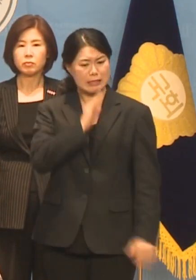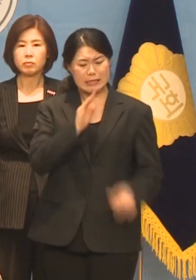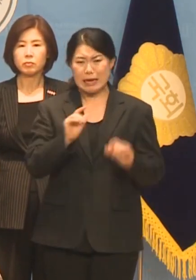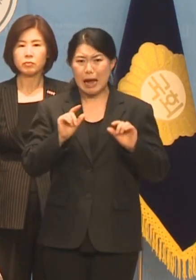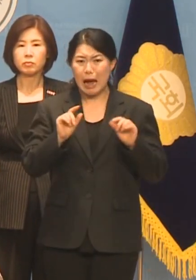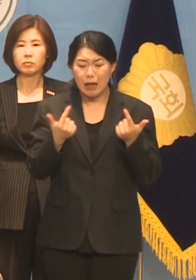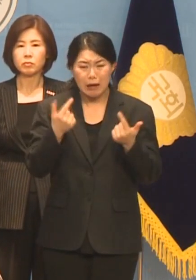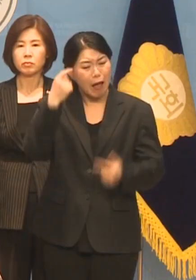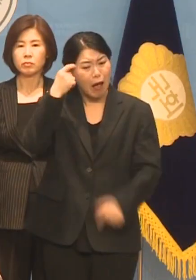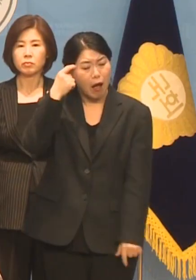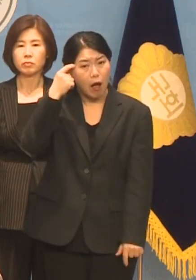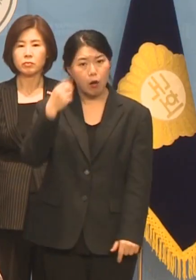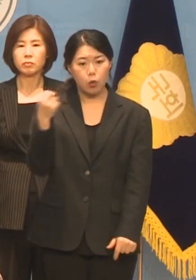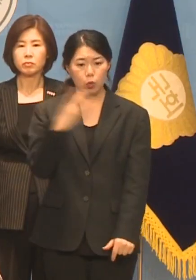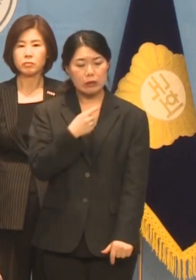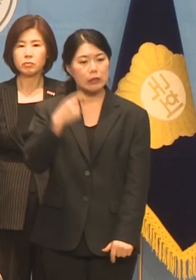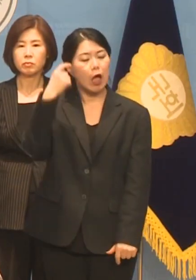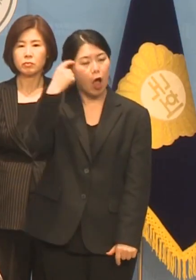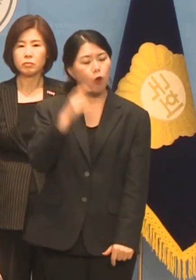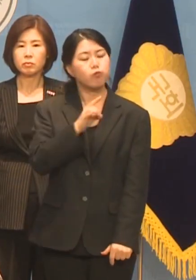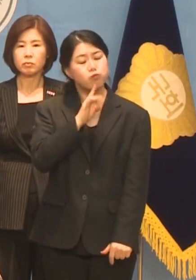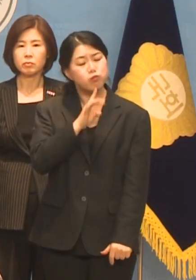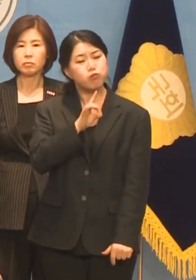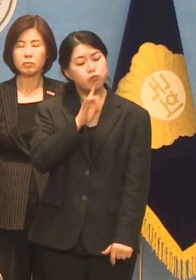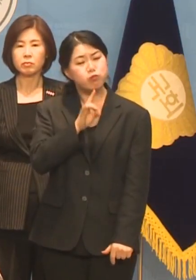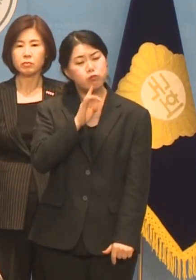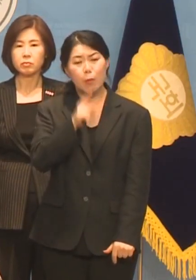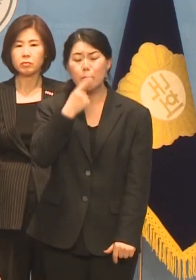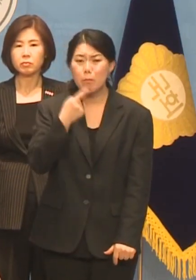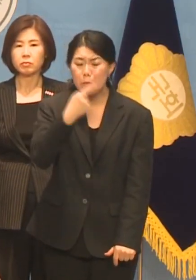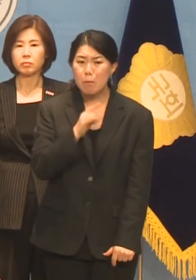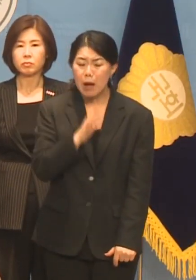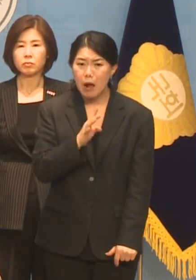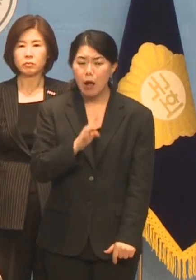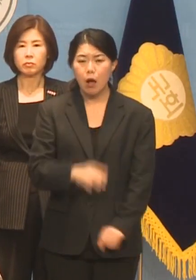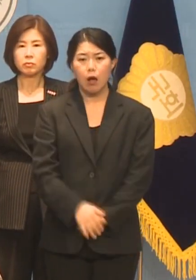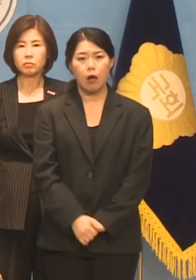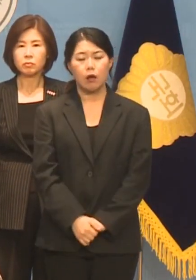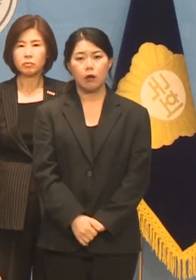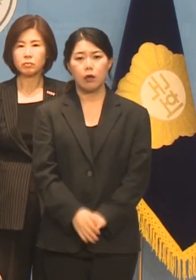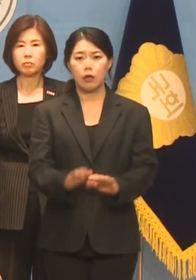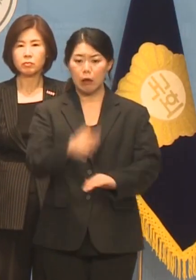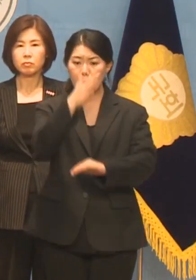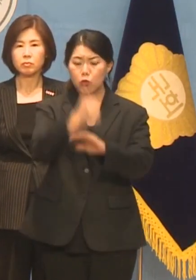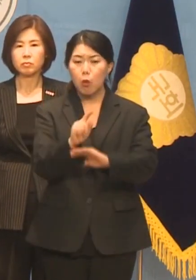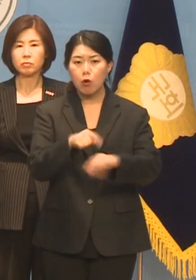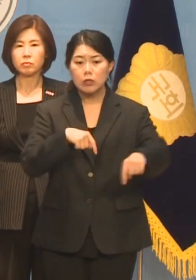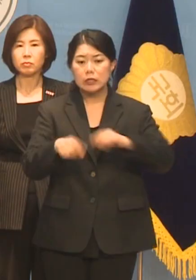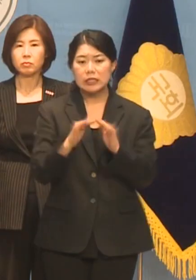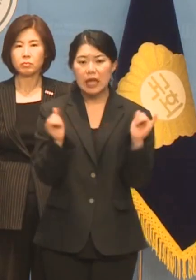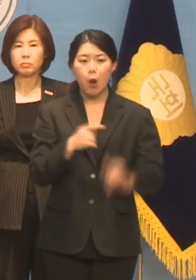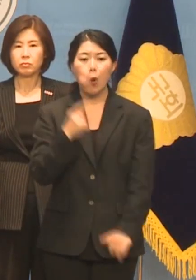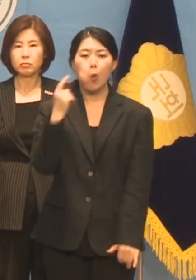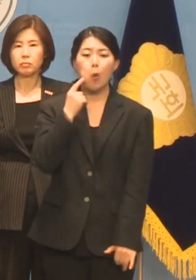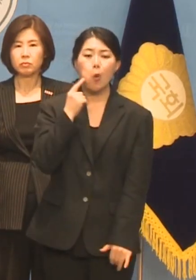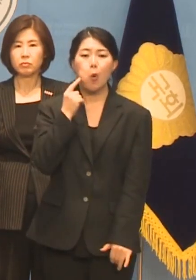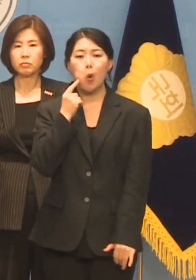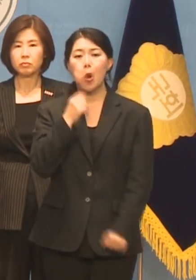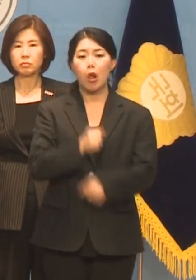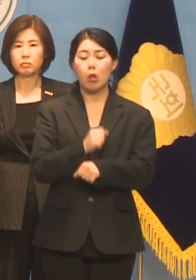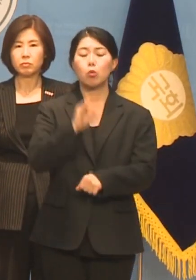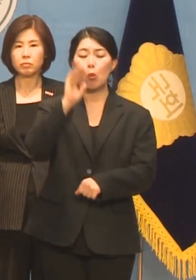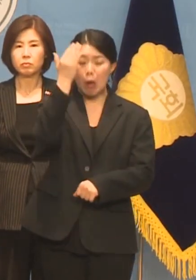아니라 인식, 의견 표명에 불과하였다는 논리는 결국 정치인은 거짓말을 해도